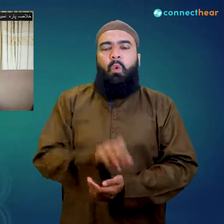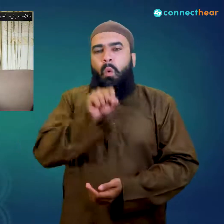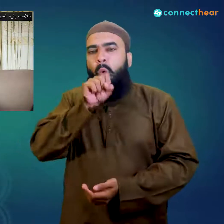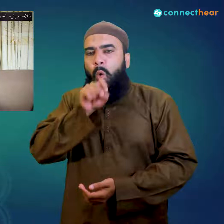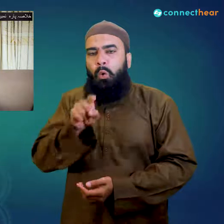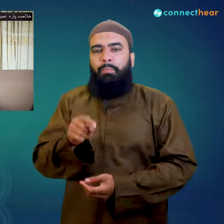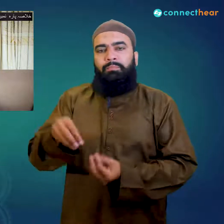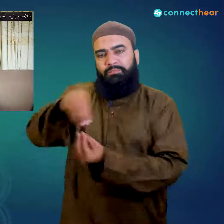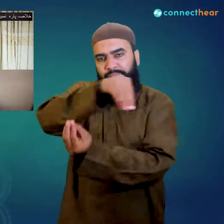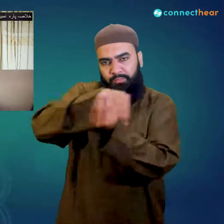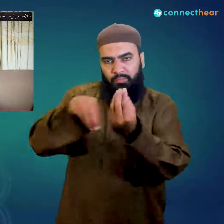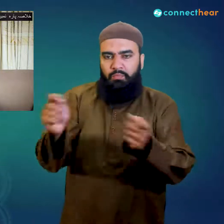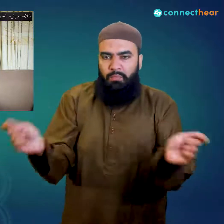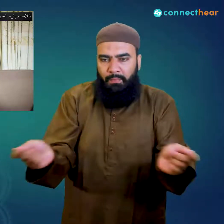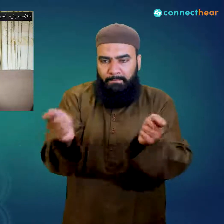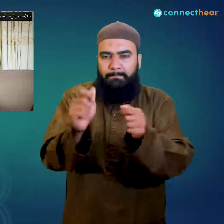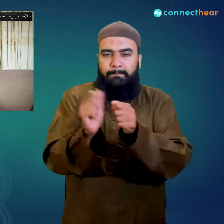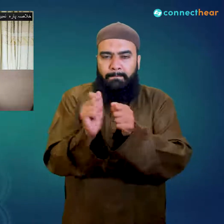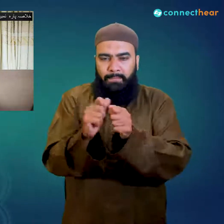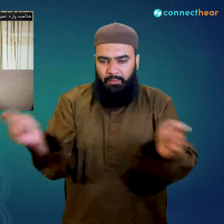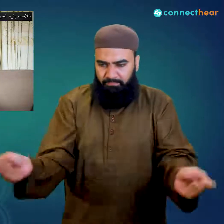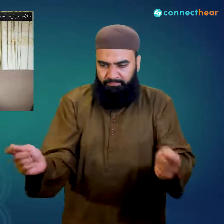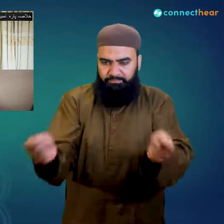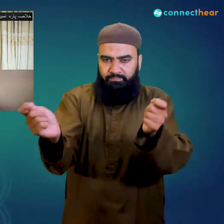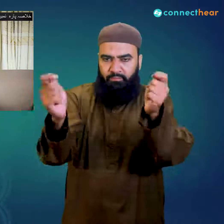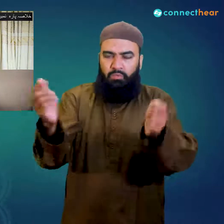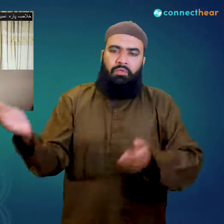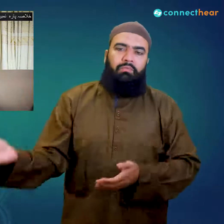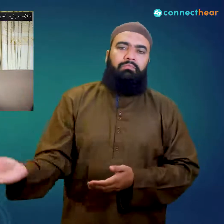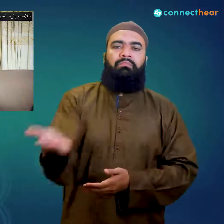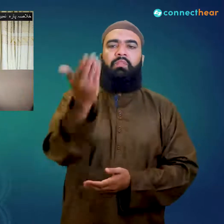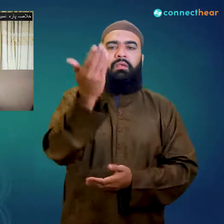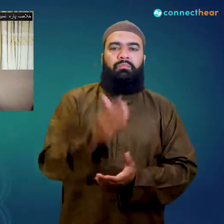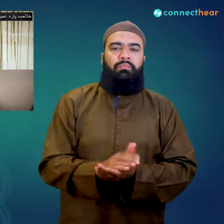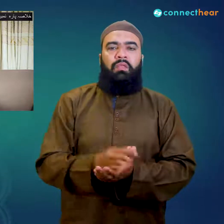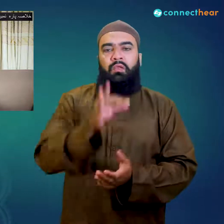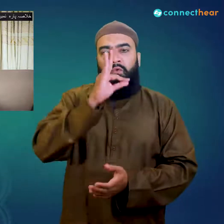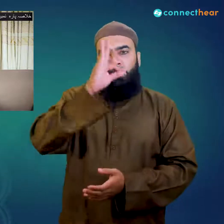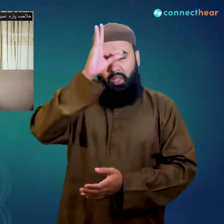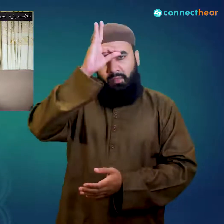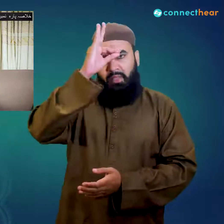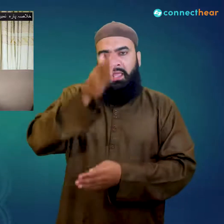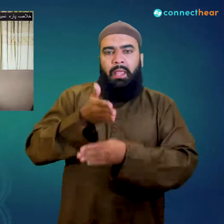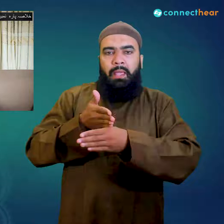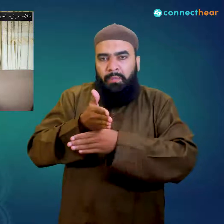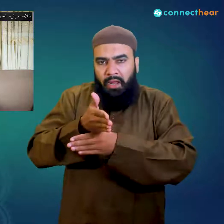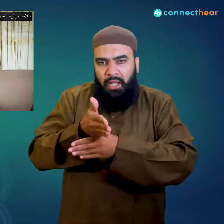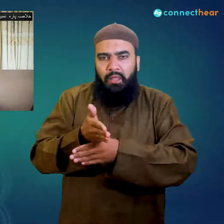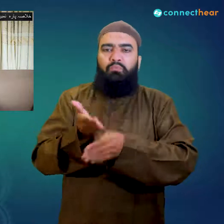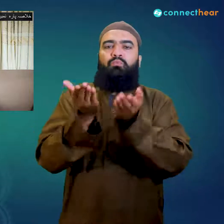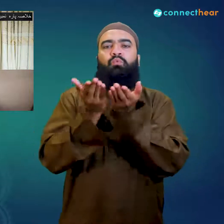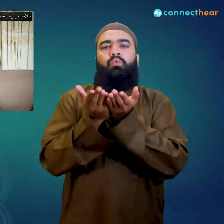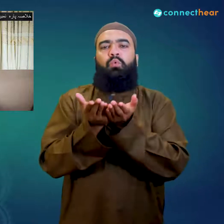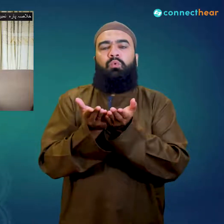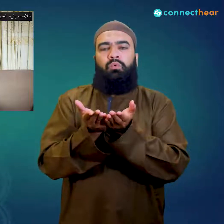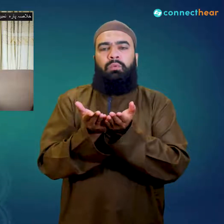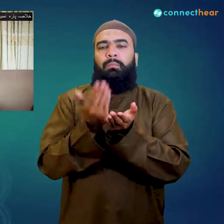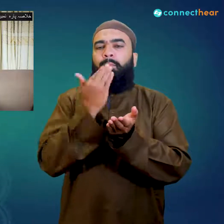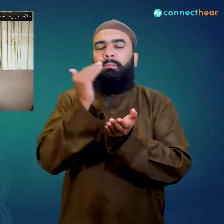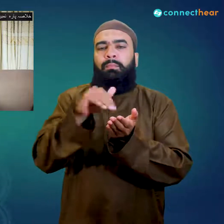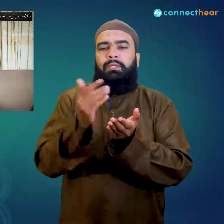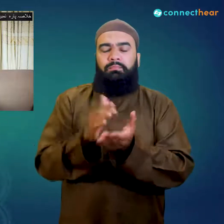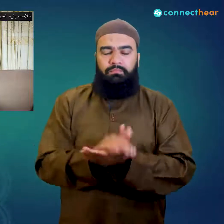العزت نے بیت اللہ کی تعمیر کے لیے فرمایا، تو اس شہر مکہ کے لیے ابراہیم علیہ الصلوۃ والسلام کی دعا کا ذکر